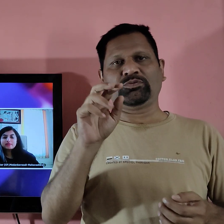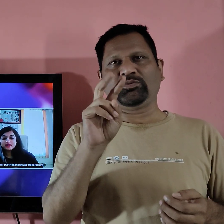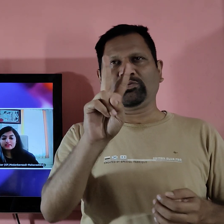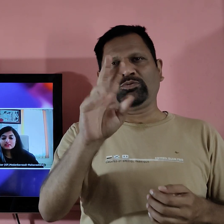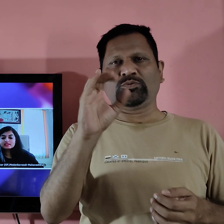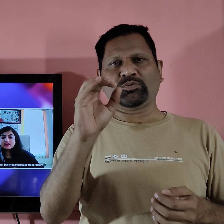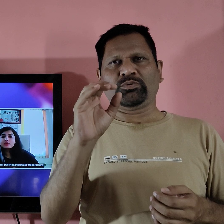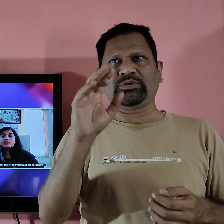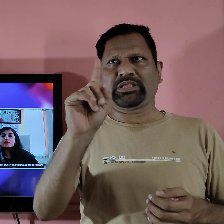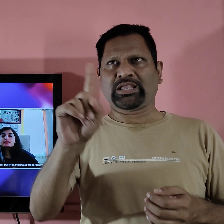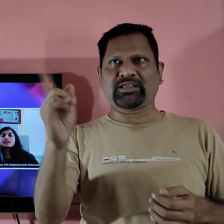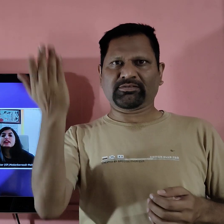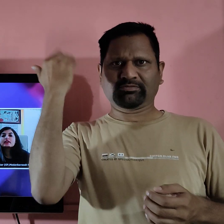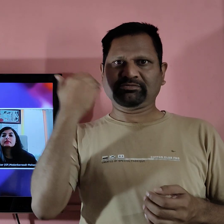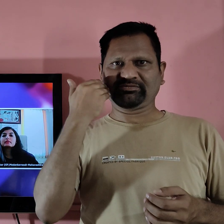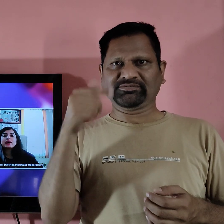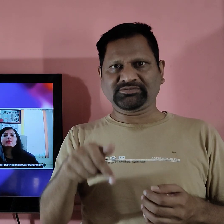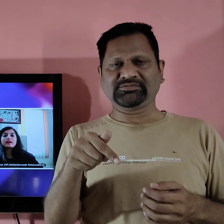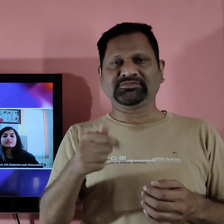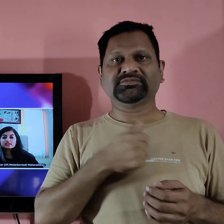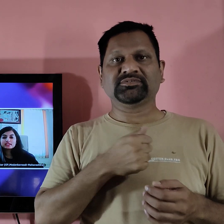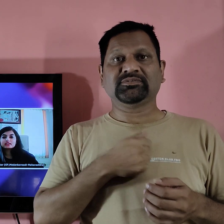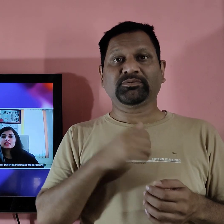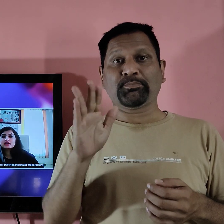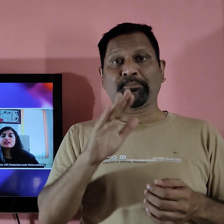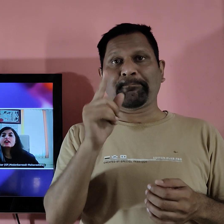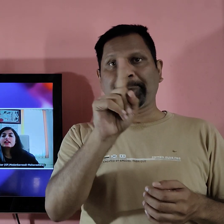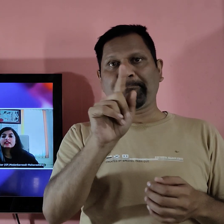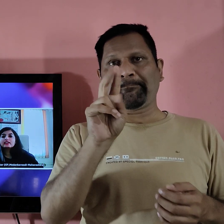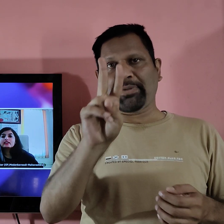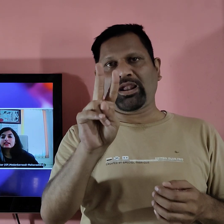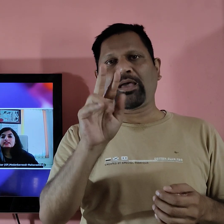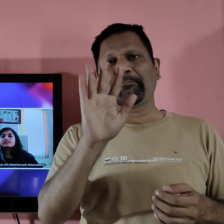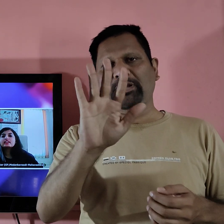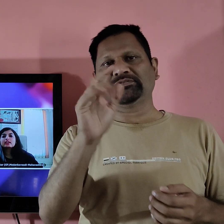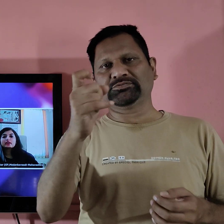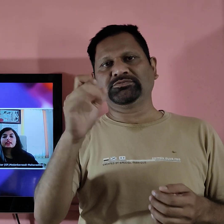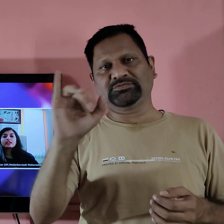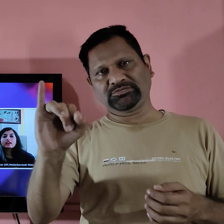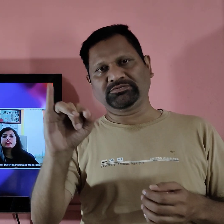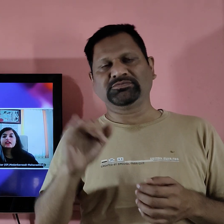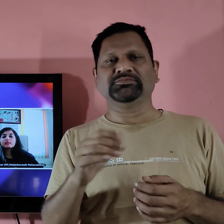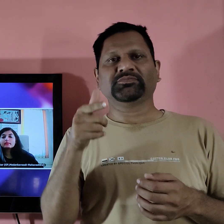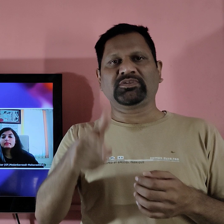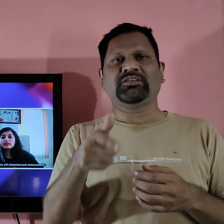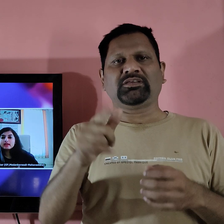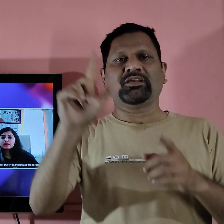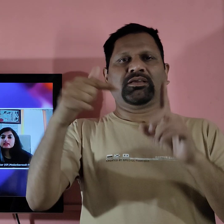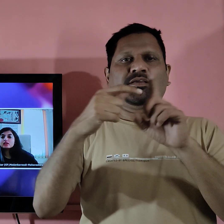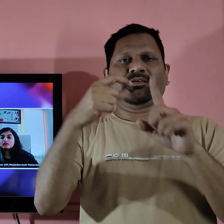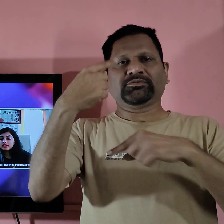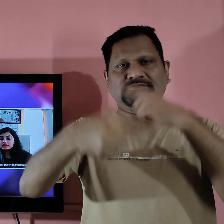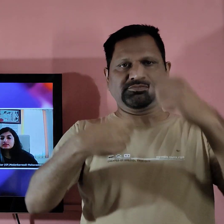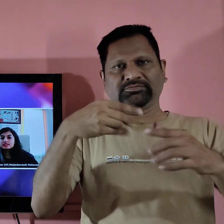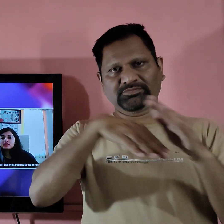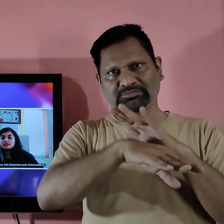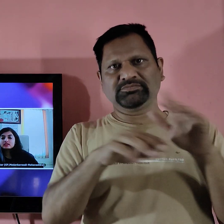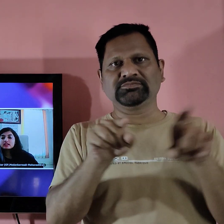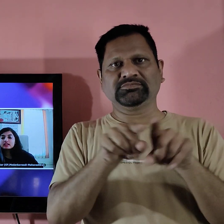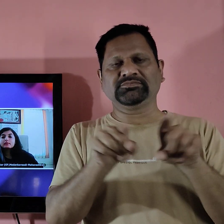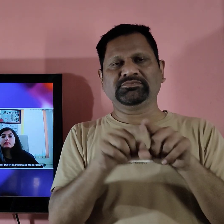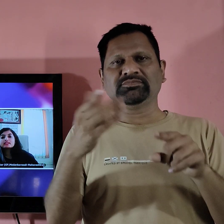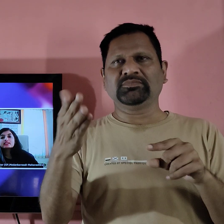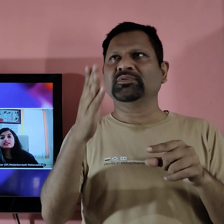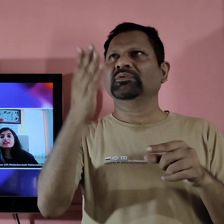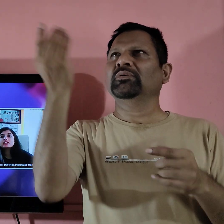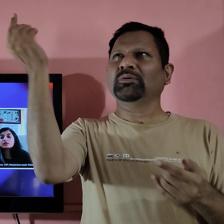2011 के हिसाब से मेरी गांव की लोक संख्या है 12576, लेकिन इंडस्ट्रियल बेल्ट होने के कारण यहाँ पे पर प्रांत और राज्यों